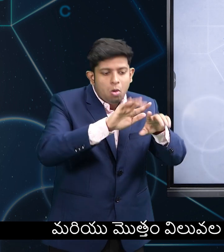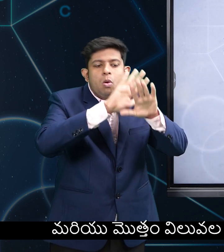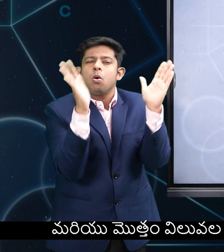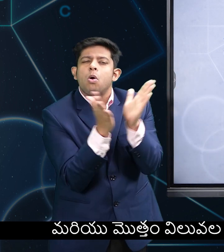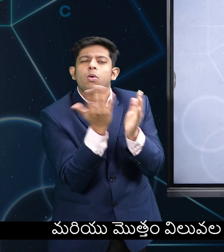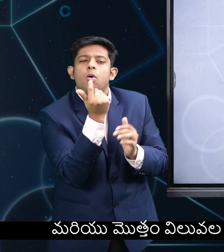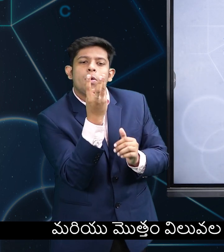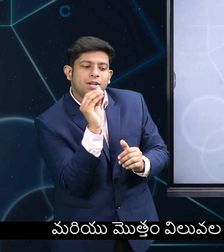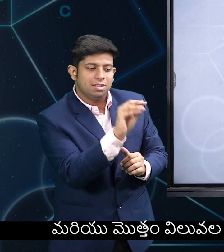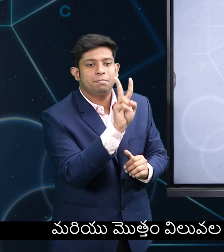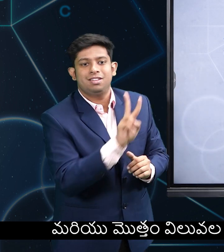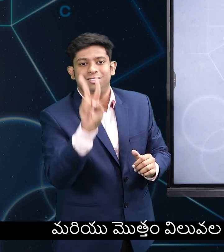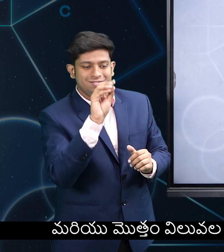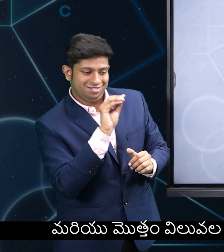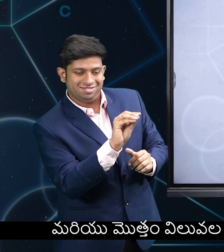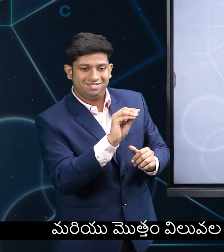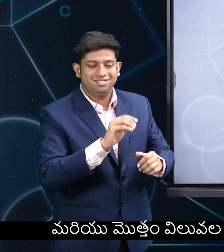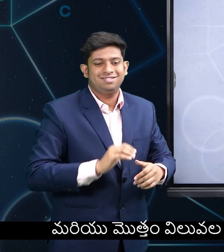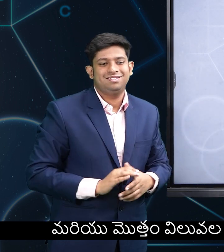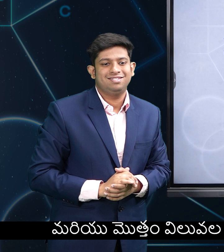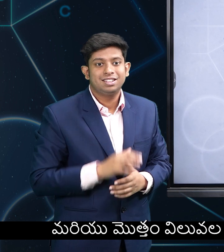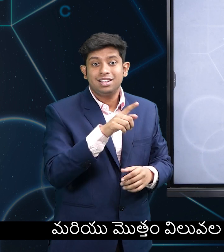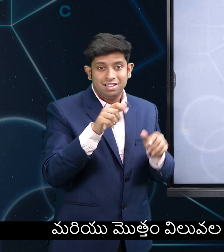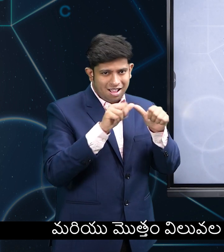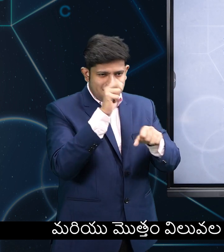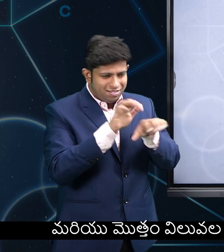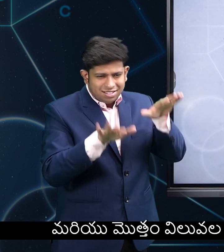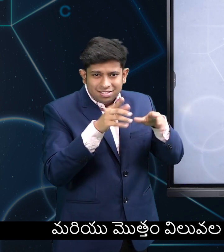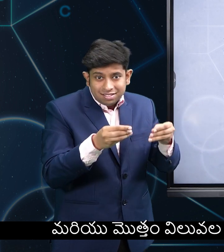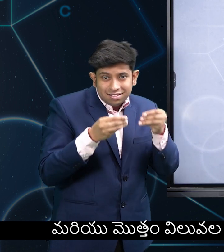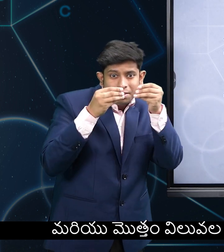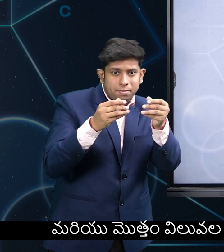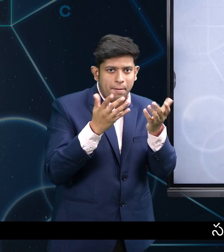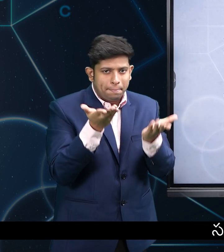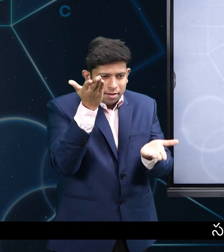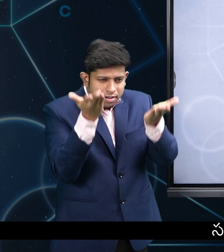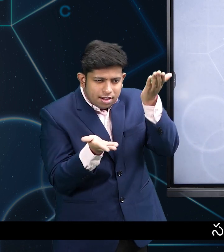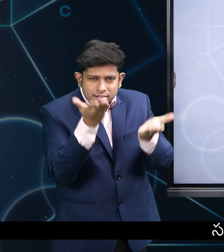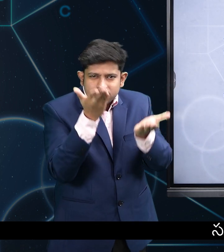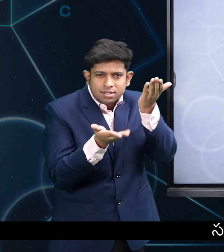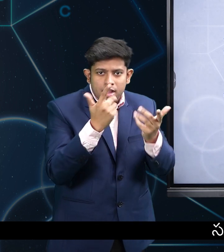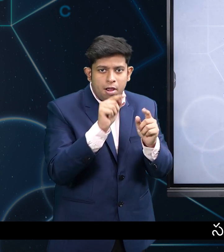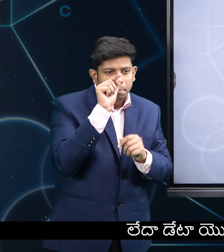మరియు మొత్తం విలువల సంఖ్యతో భాగించడం ద్వారా లెక్కించబడుతుంది. సగటు బ్యాలెన్స్ పాయింట్